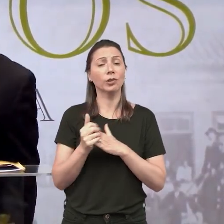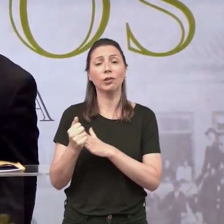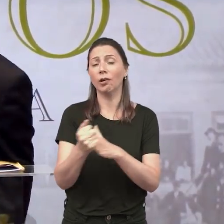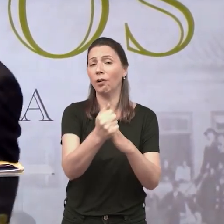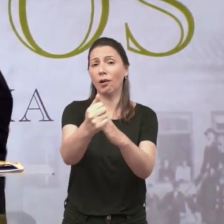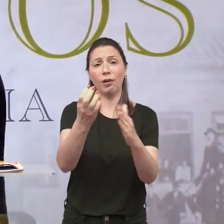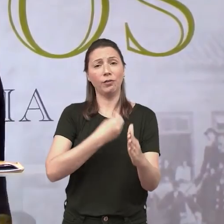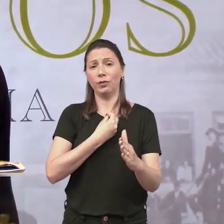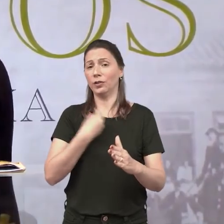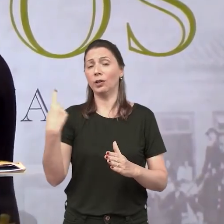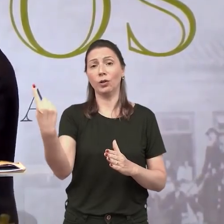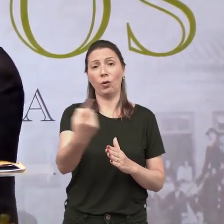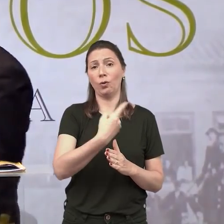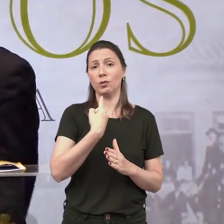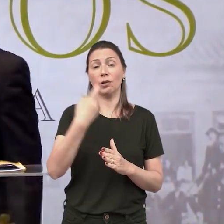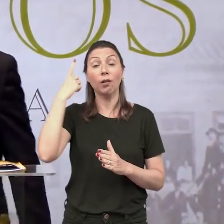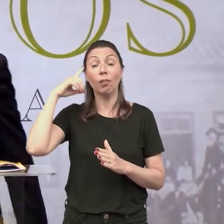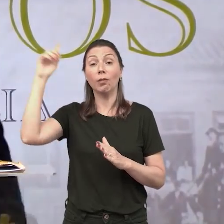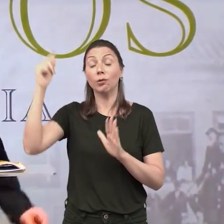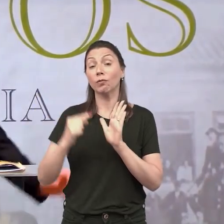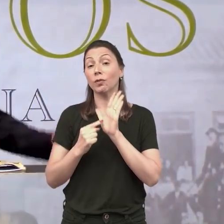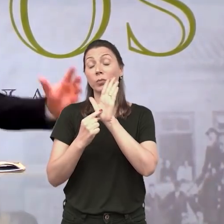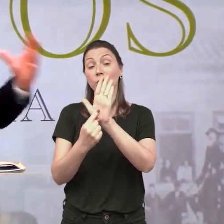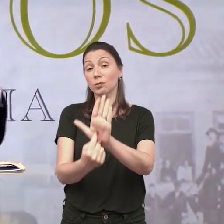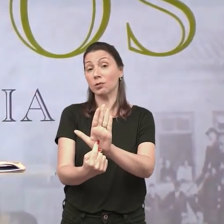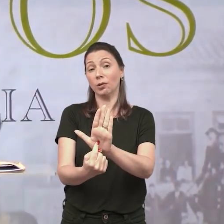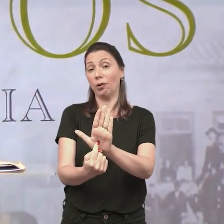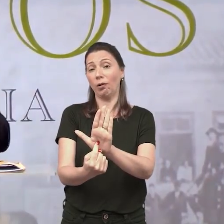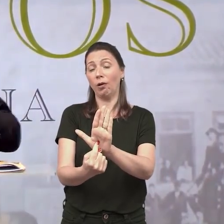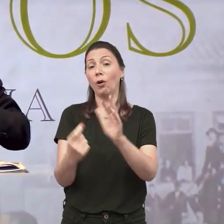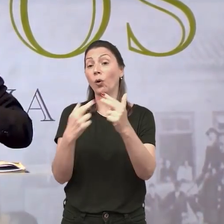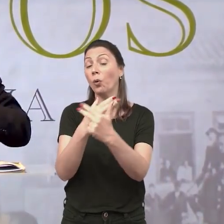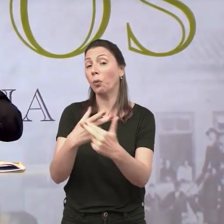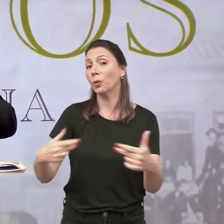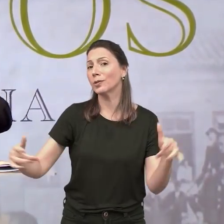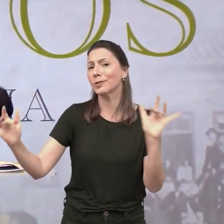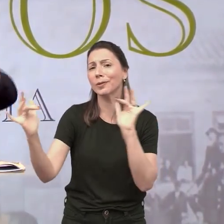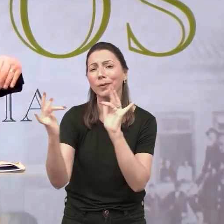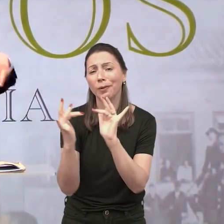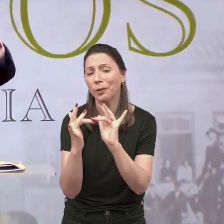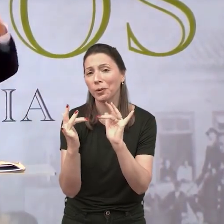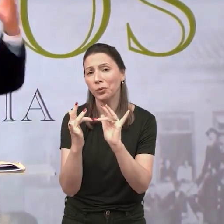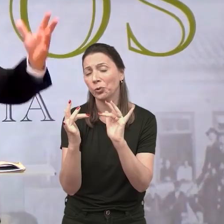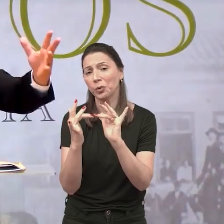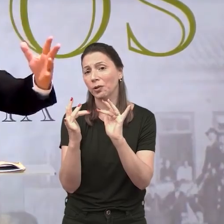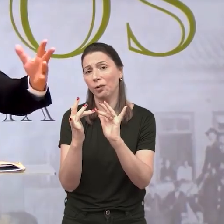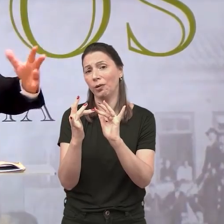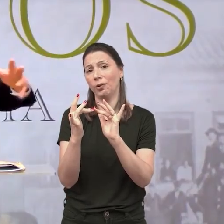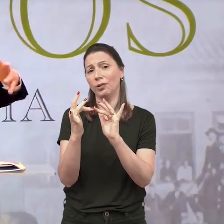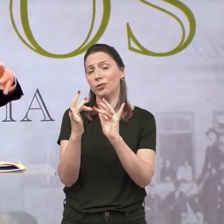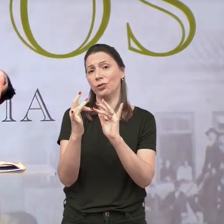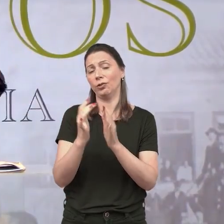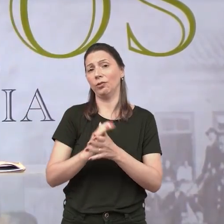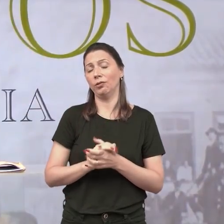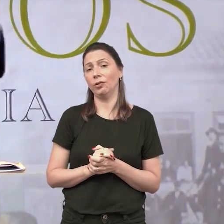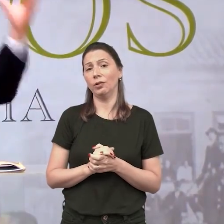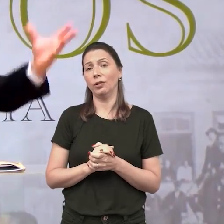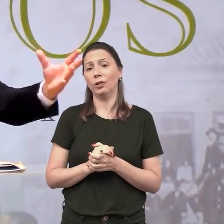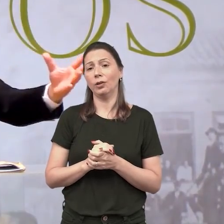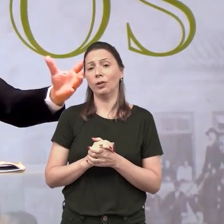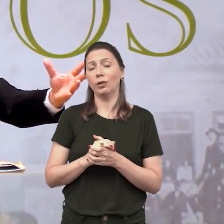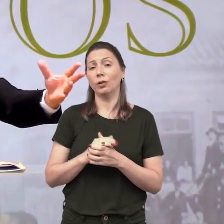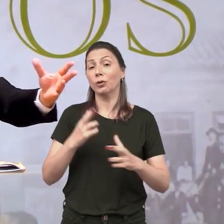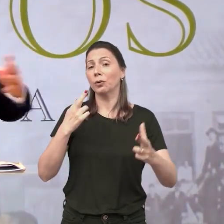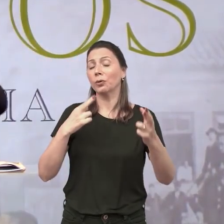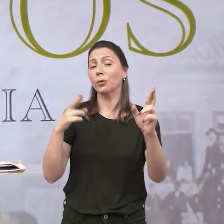Verdade. Deus vai mostrar coisas na sua intimidade com Ele, na situação que você está vivendo, no relacionamento que